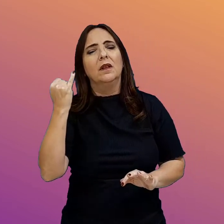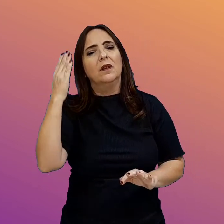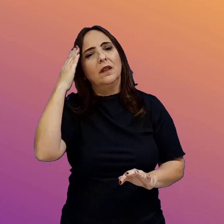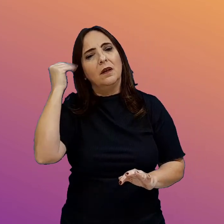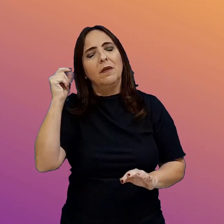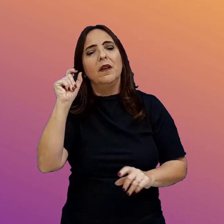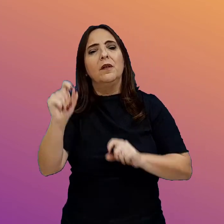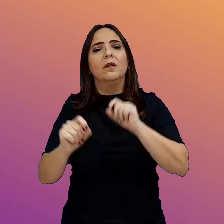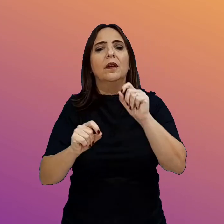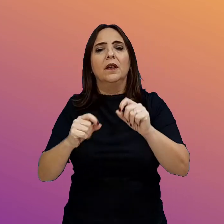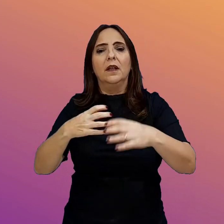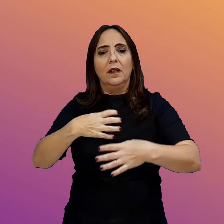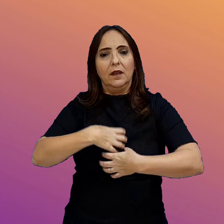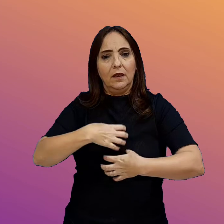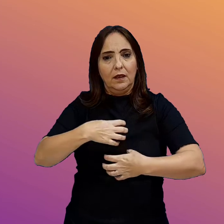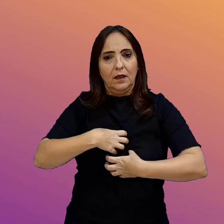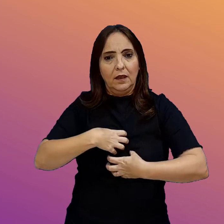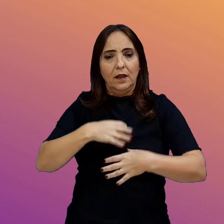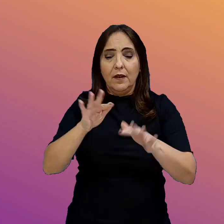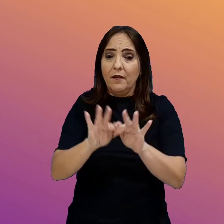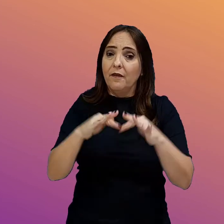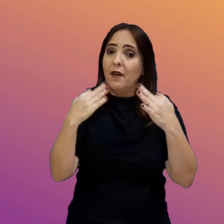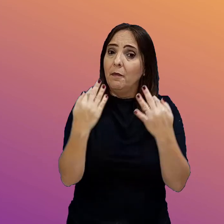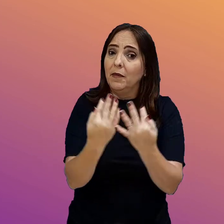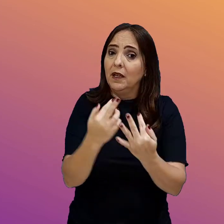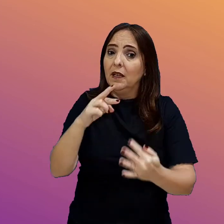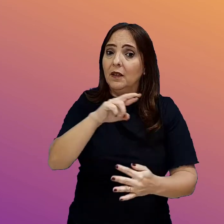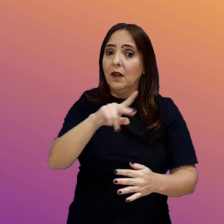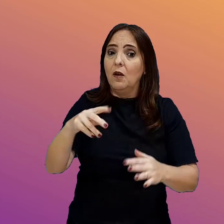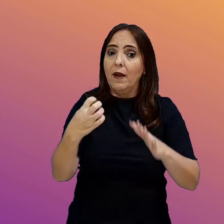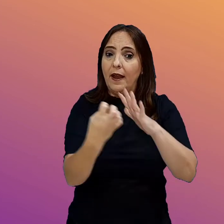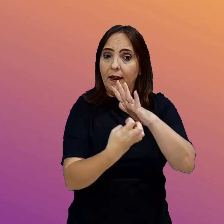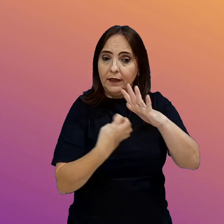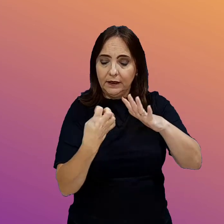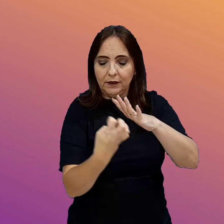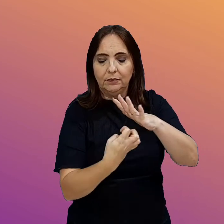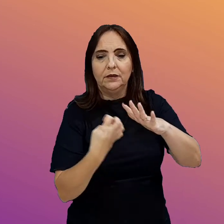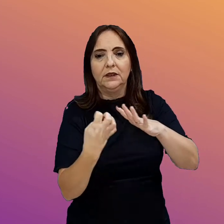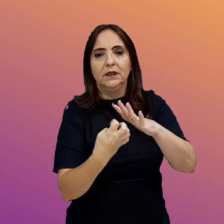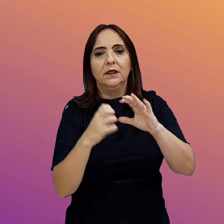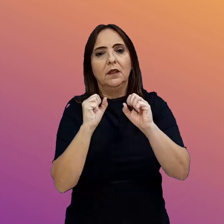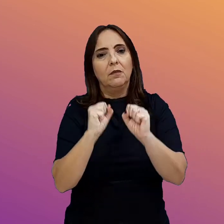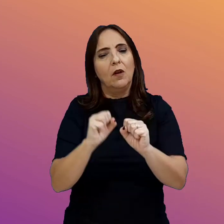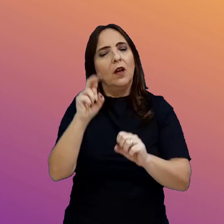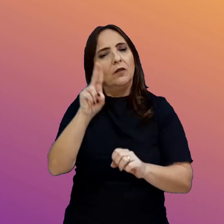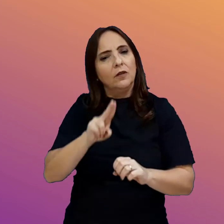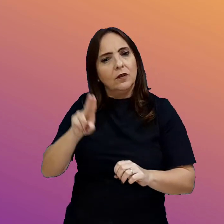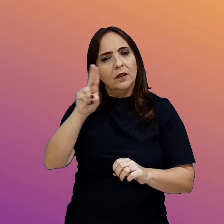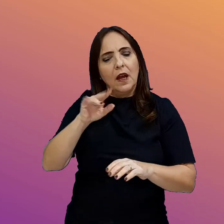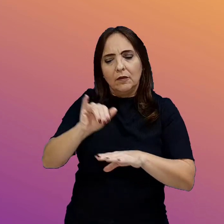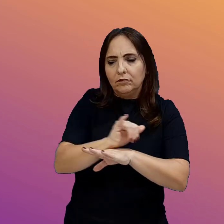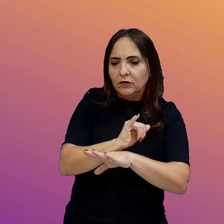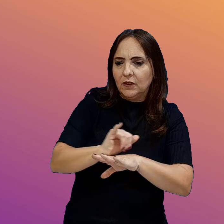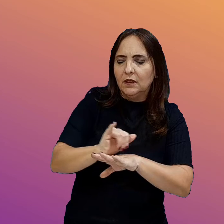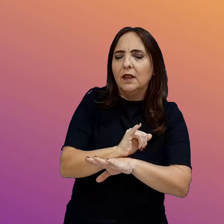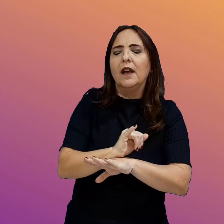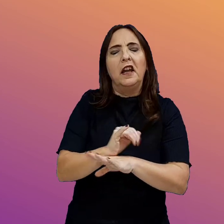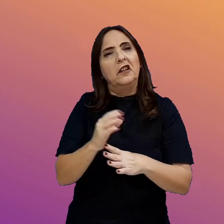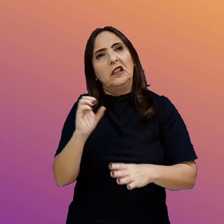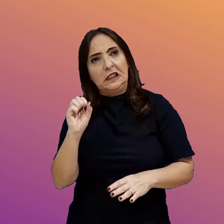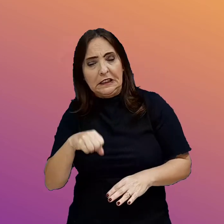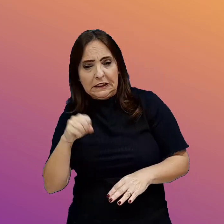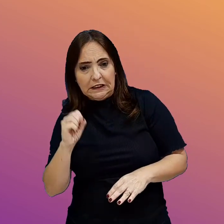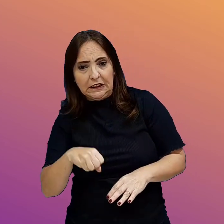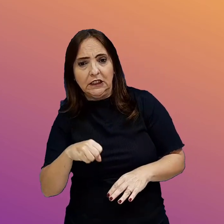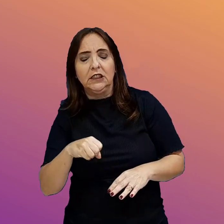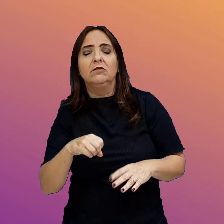produto. Família não é uma empresa. A gente pode usar alguma dessas ferramentas do meio empresarial,